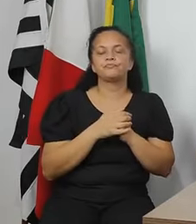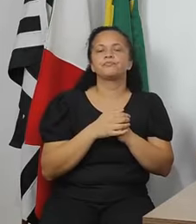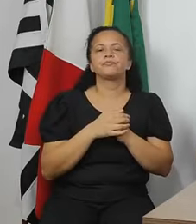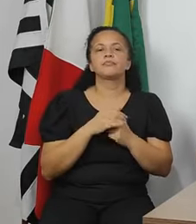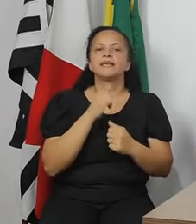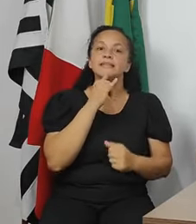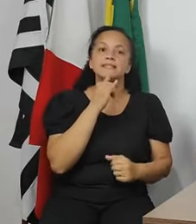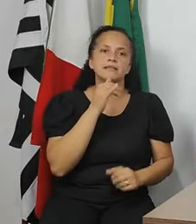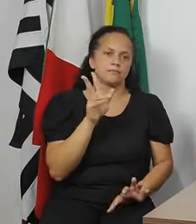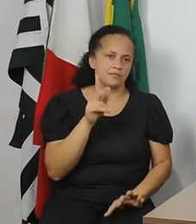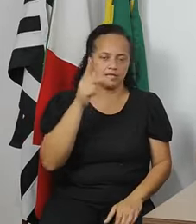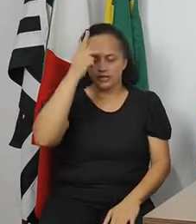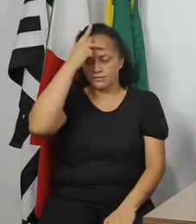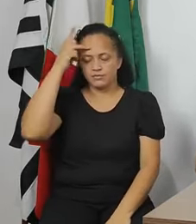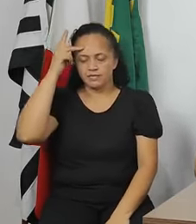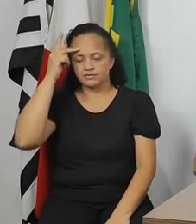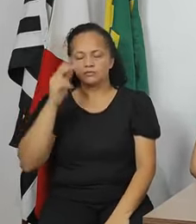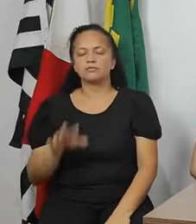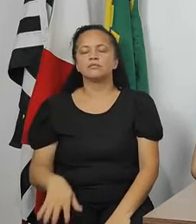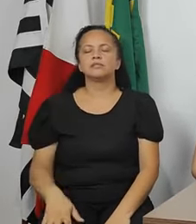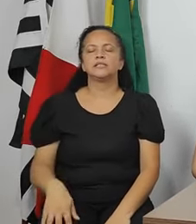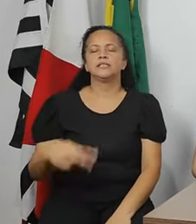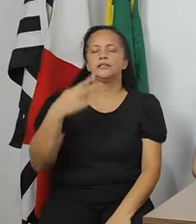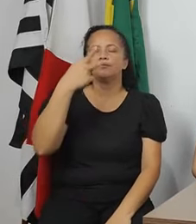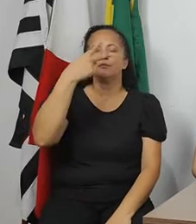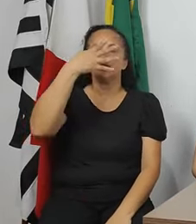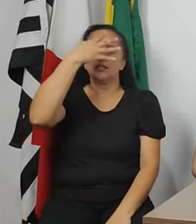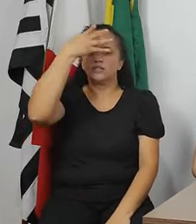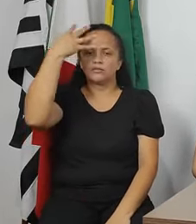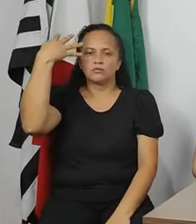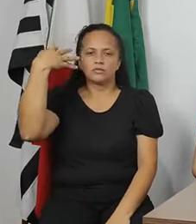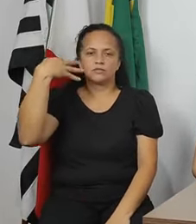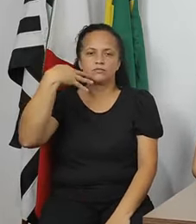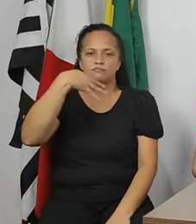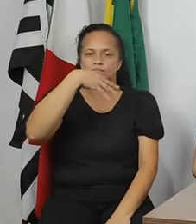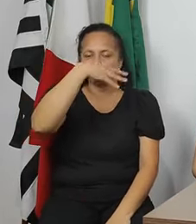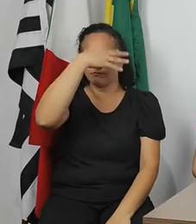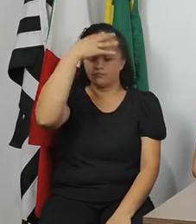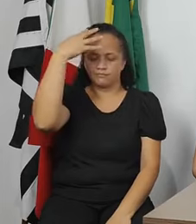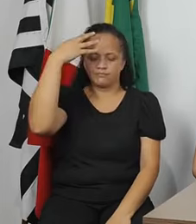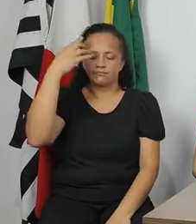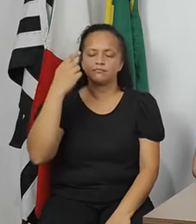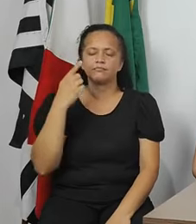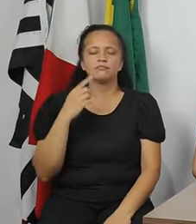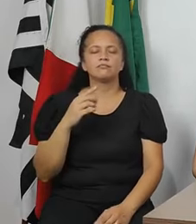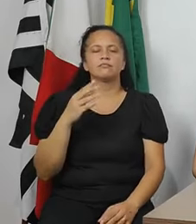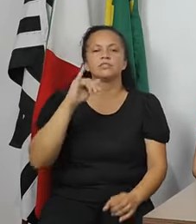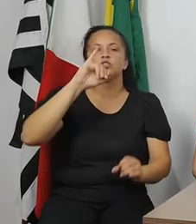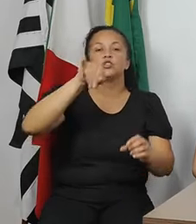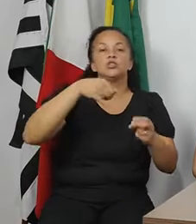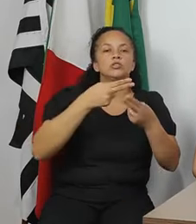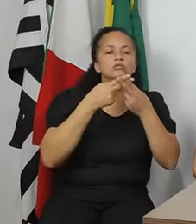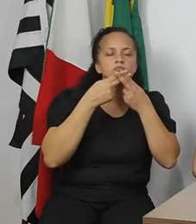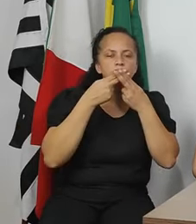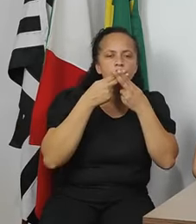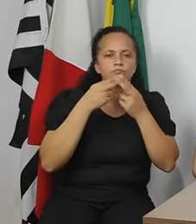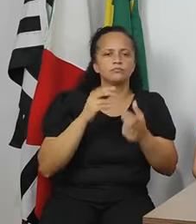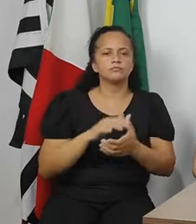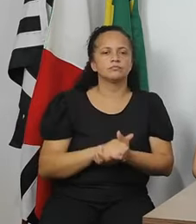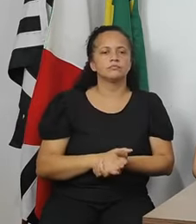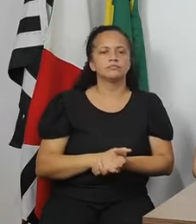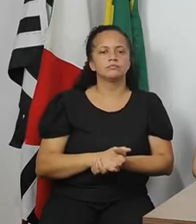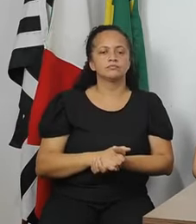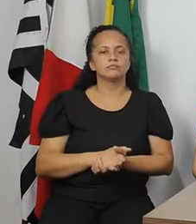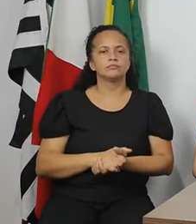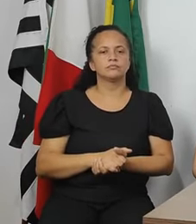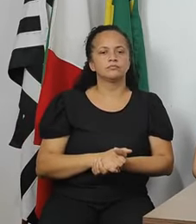aqui 24 horas de jejum, né, um dia de jejum. Aí a pessoa vai lá com todo o sacrifício, jejua. Aí na hora que